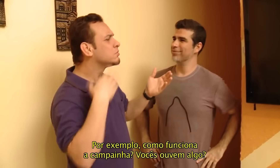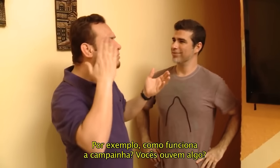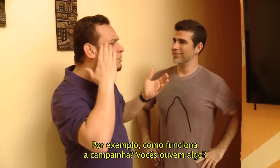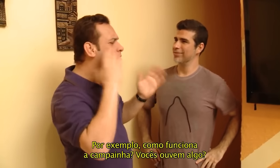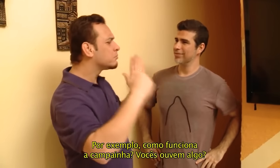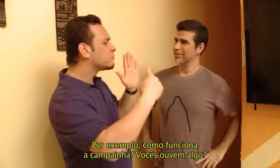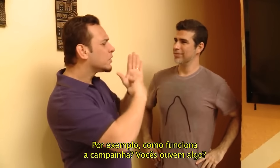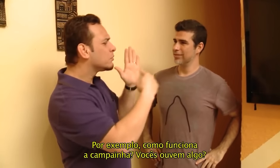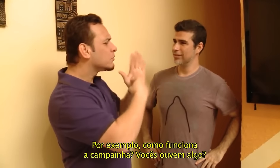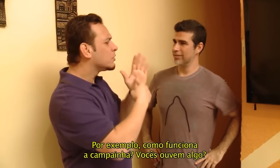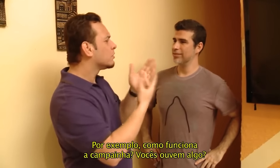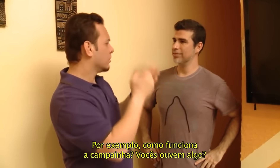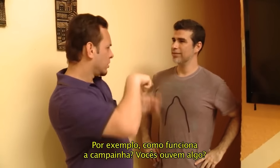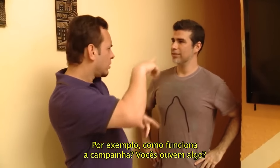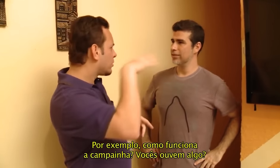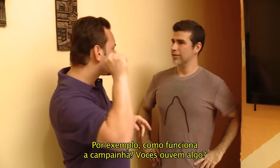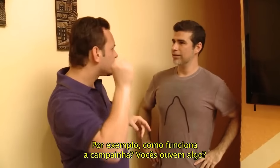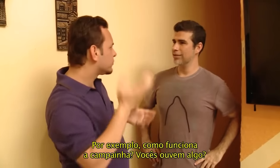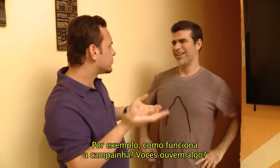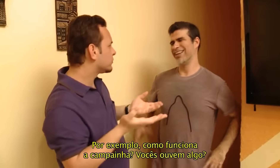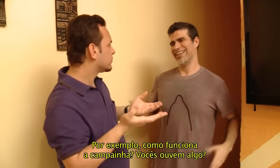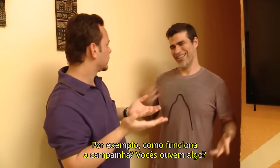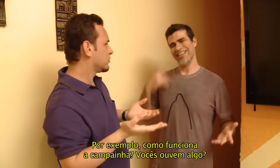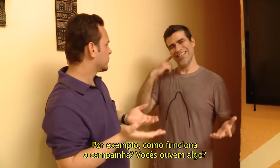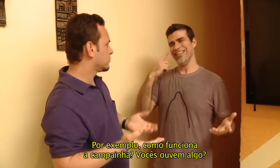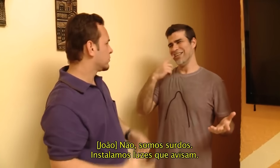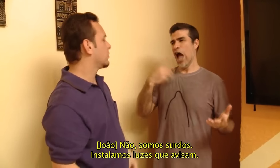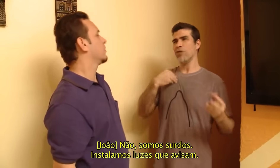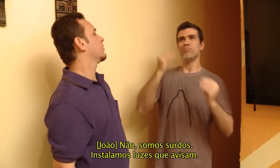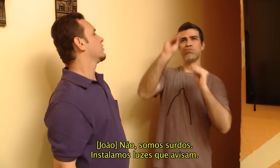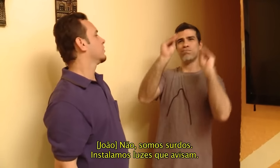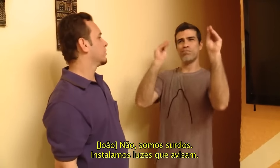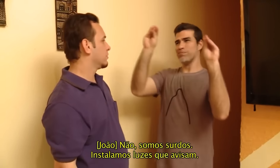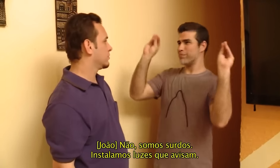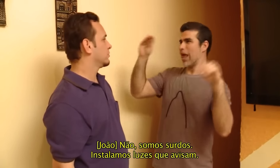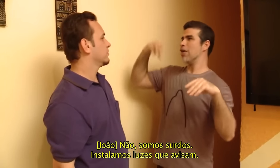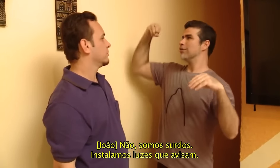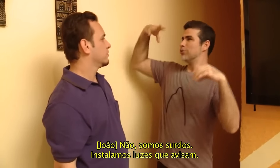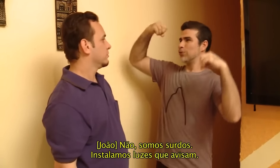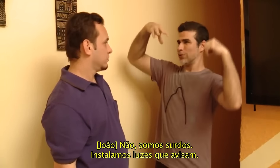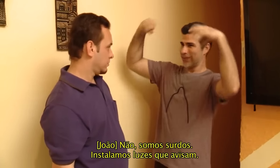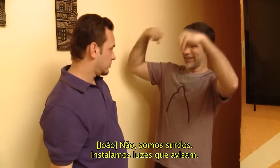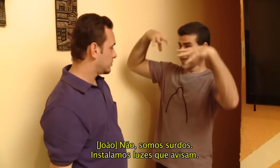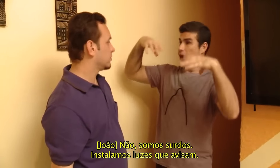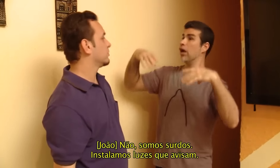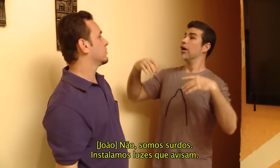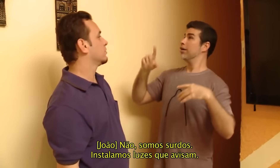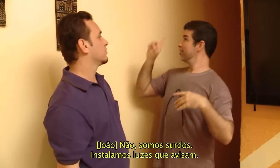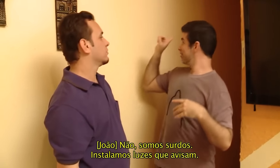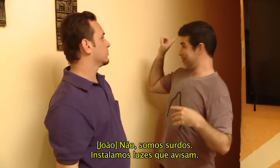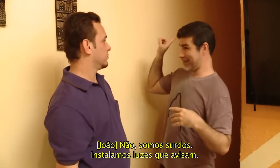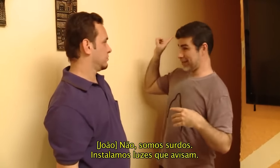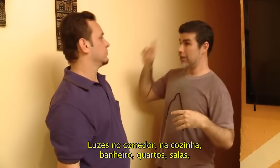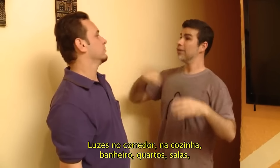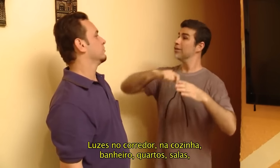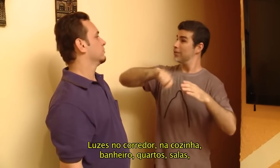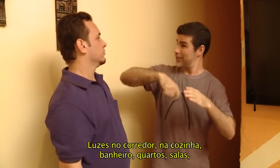como funciona a campainha? Vocês ouvem algo? Não, somos surdos! Instalamos luzes que avisam. Luzes do corredor,